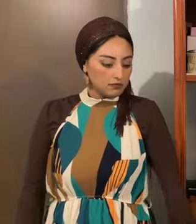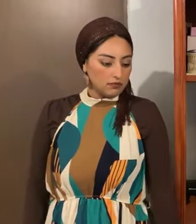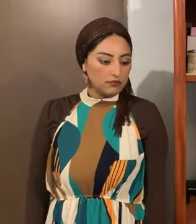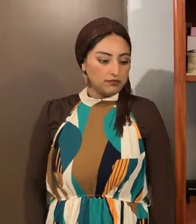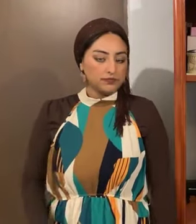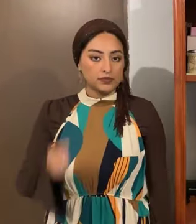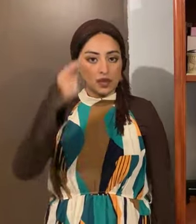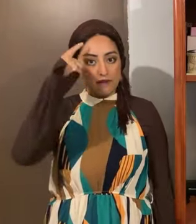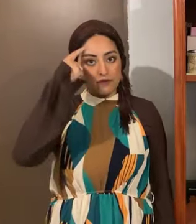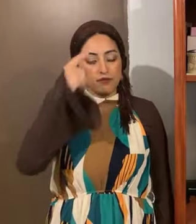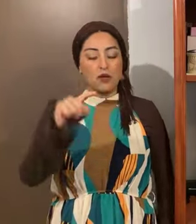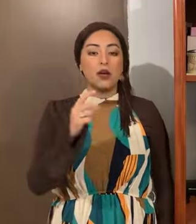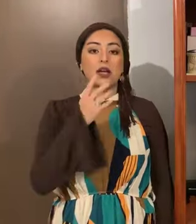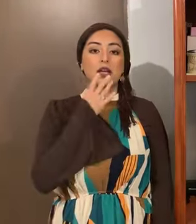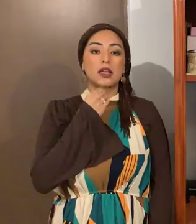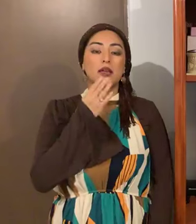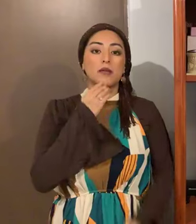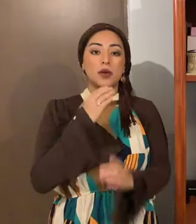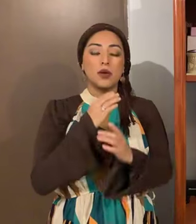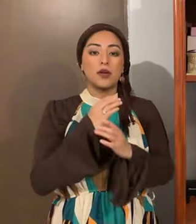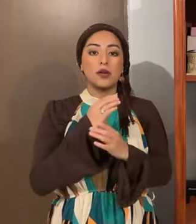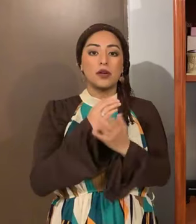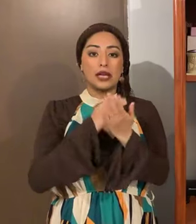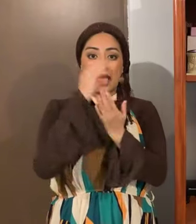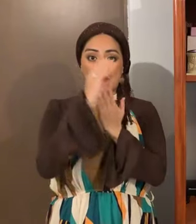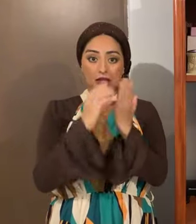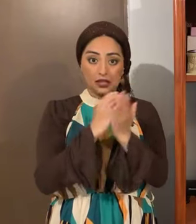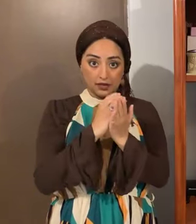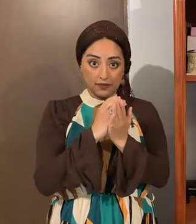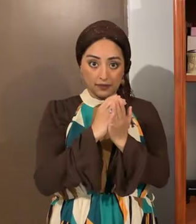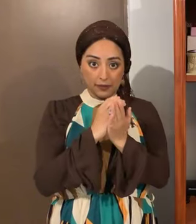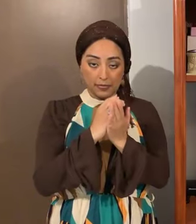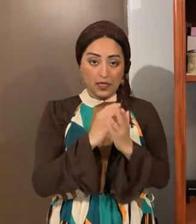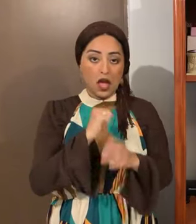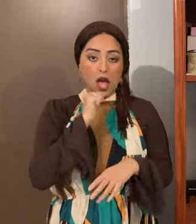para el calendario hebreo el mes no comienza con la luna negra